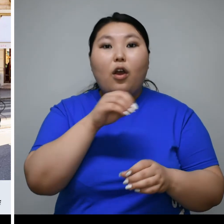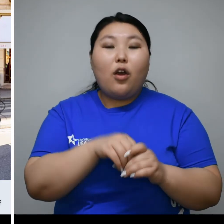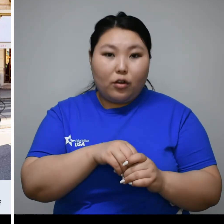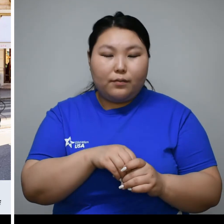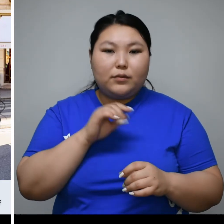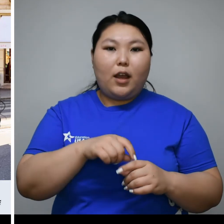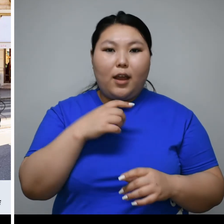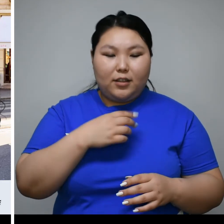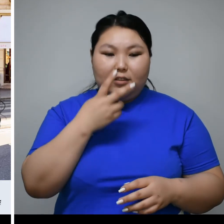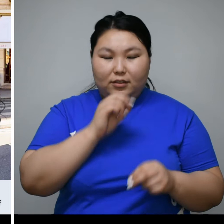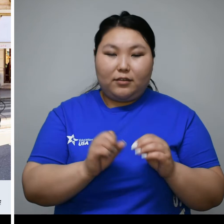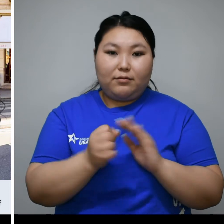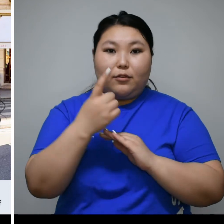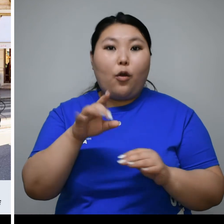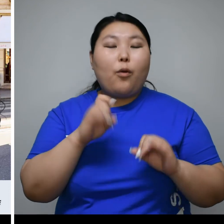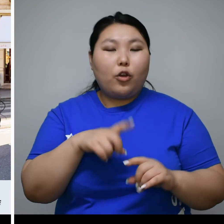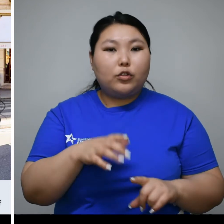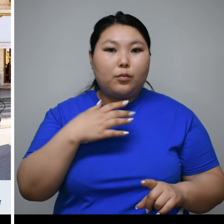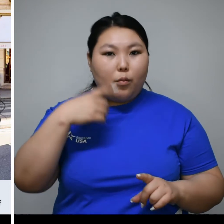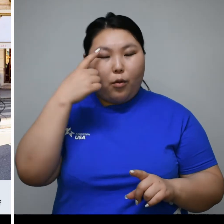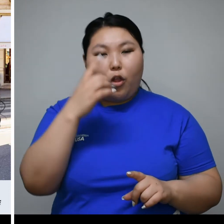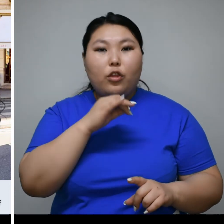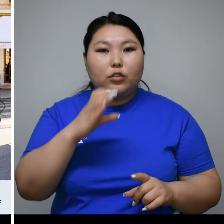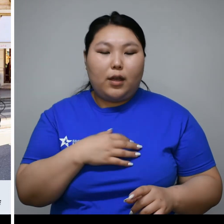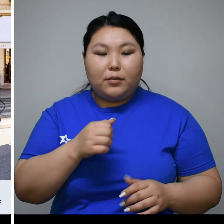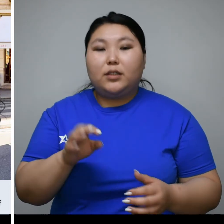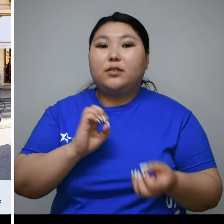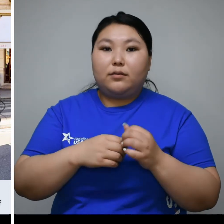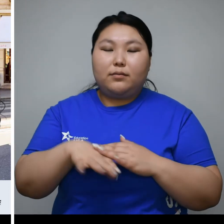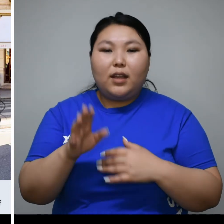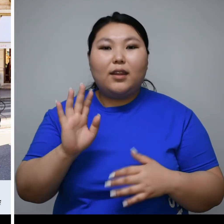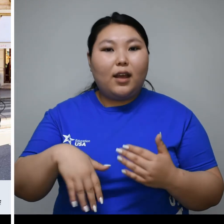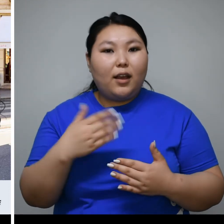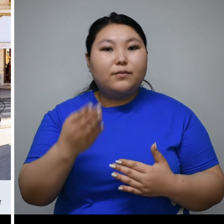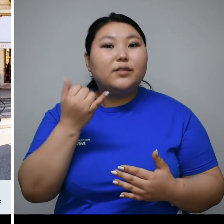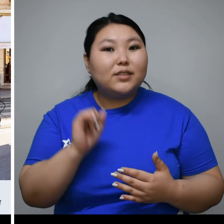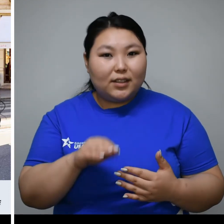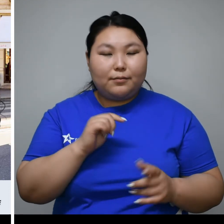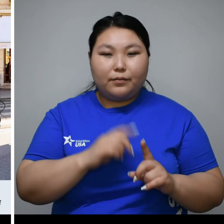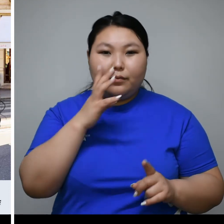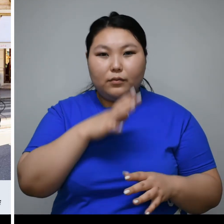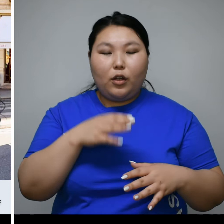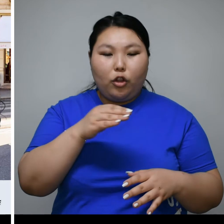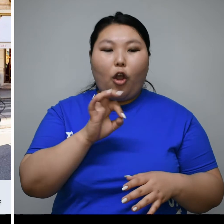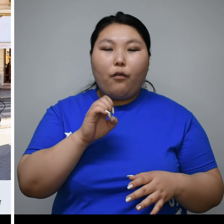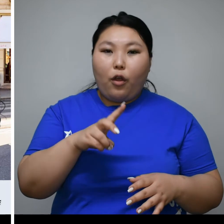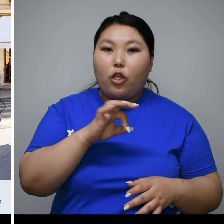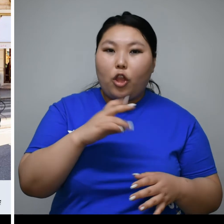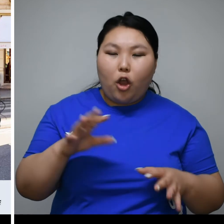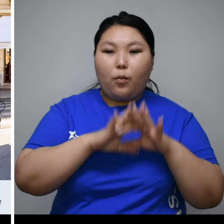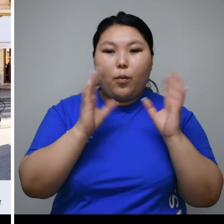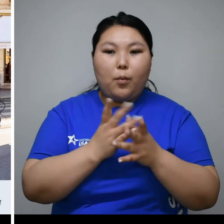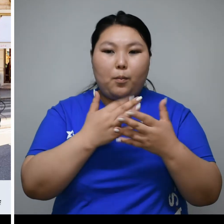ярилцлаганд орохоор ороод шалгарчих юм бол тэр нь Монголоос номинейт хийгээд дараагийн шатанд бол яг тэр нөгөө профионоо